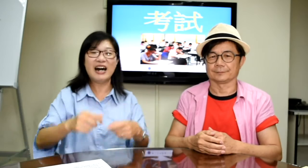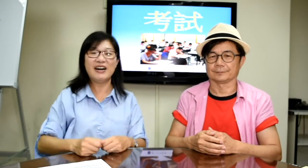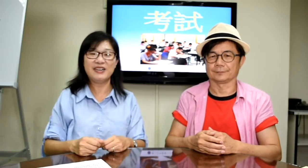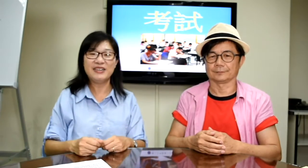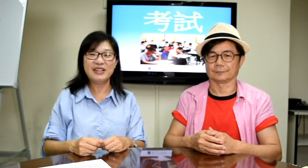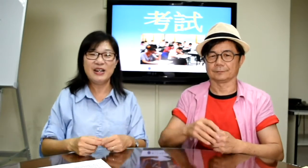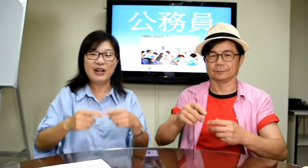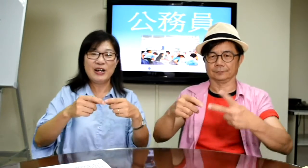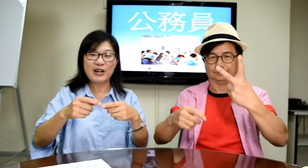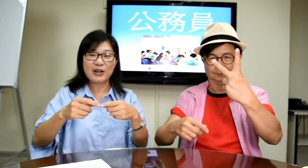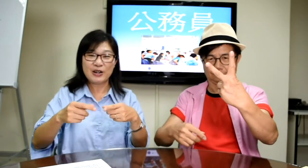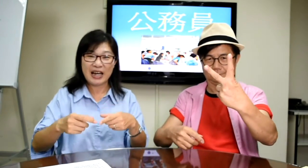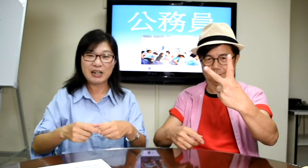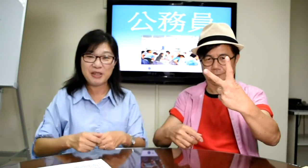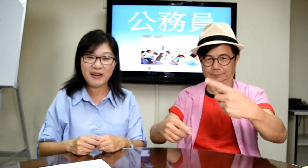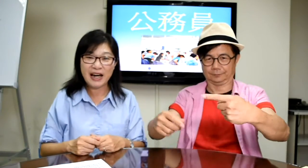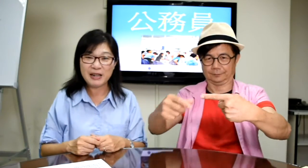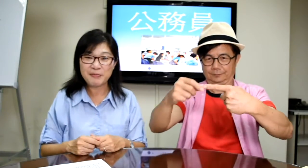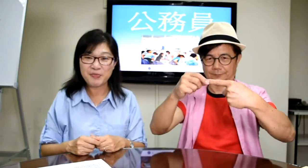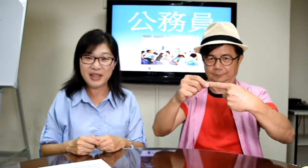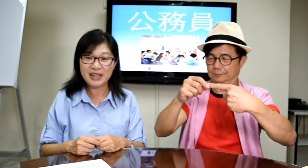好，两个笔法，第一个